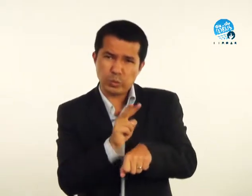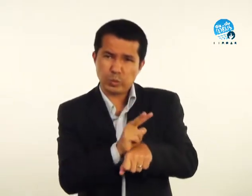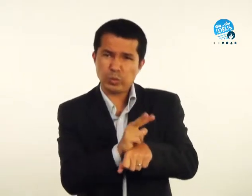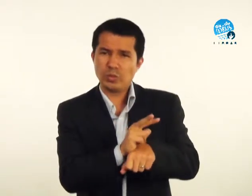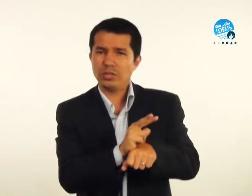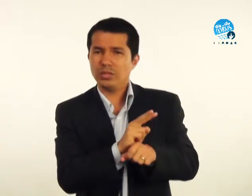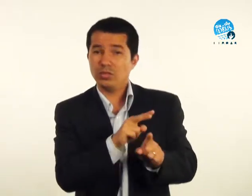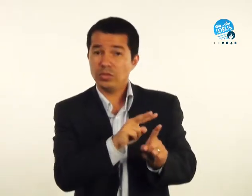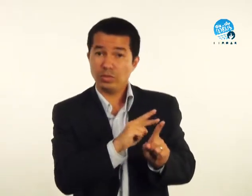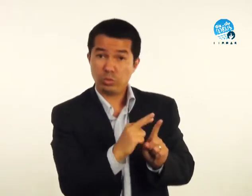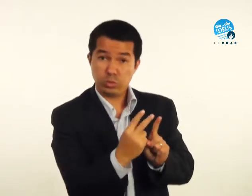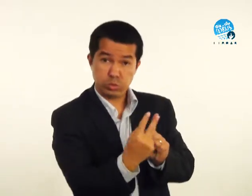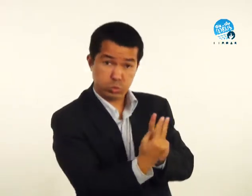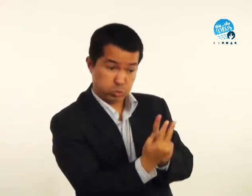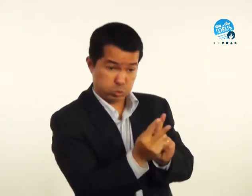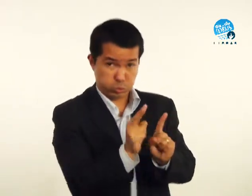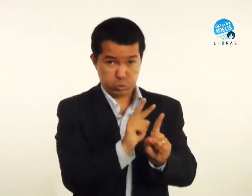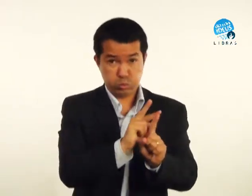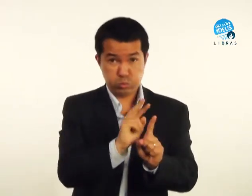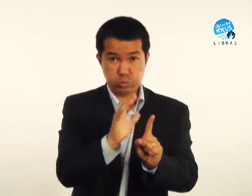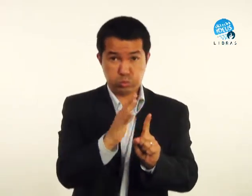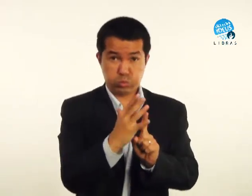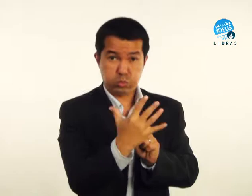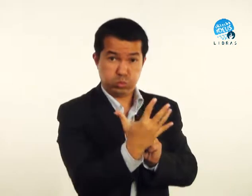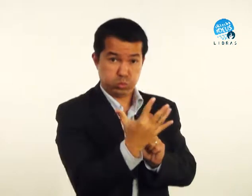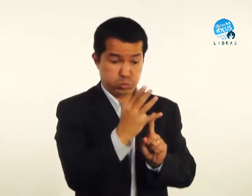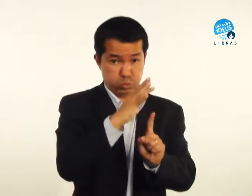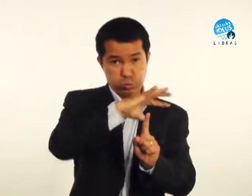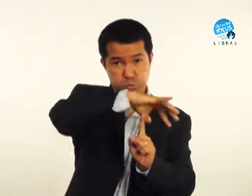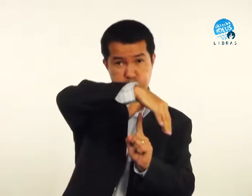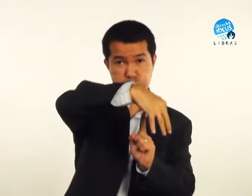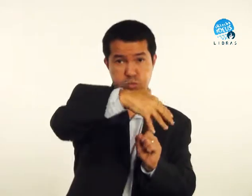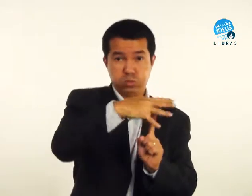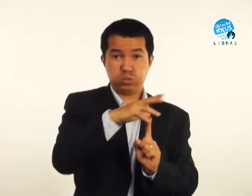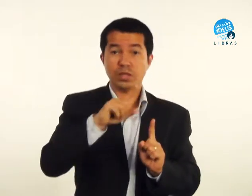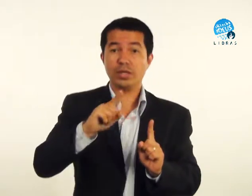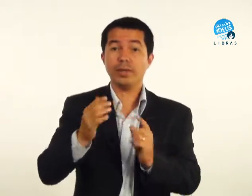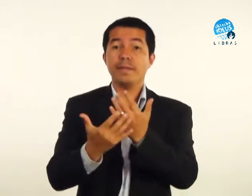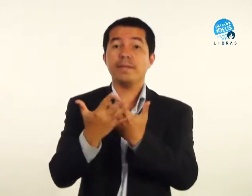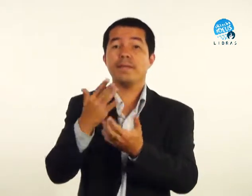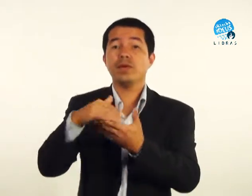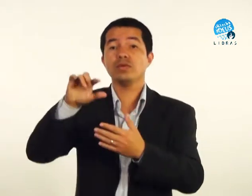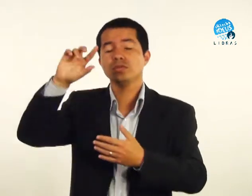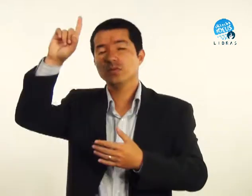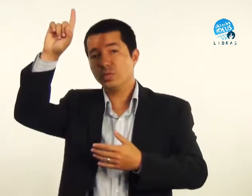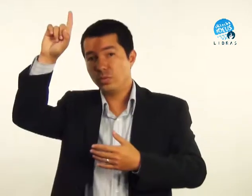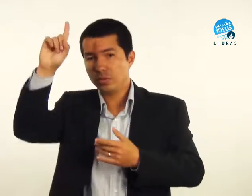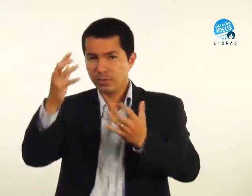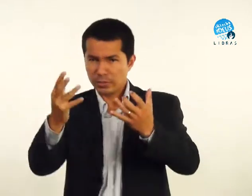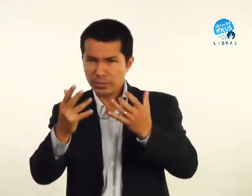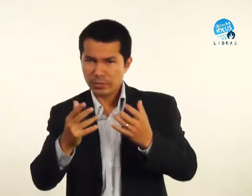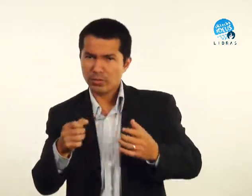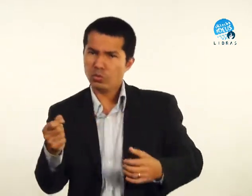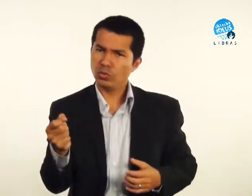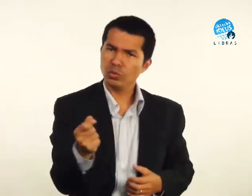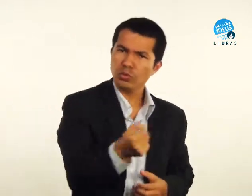Santo, é transformado. Deus começa uma obra de mudança dentro da sua vida, de valores, de princípios,